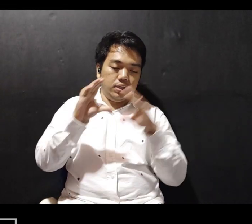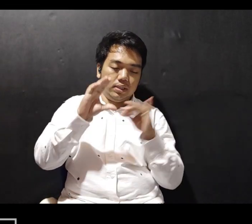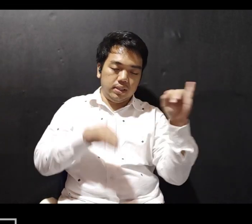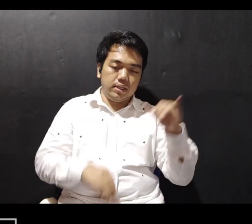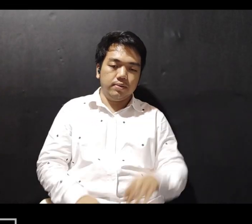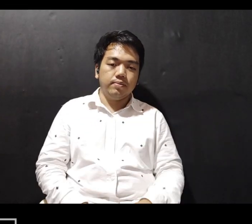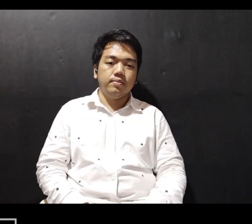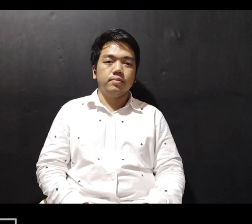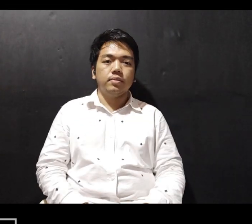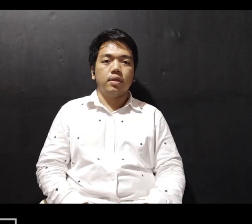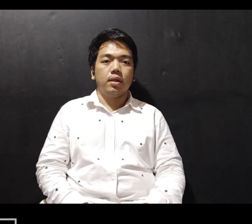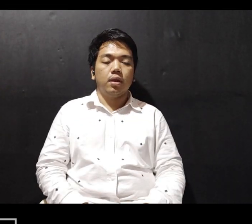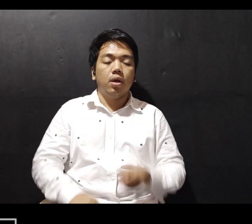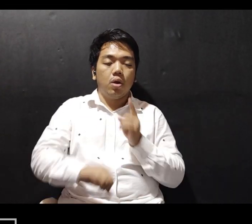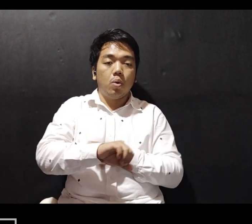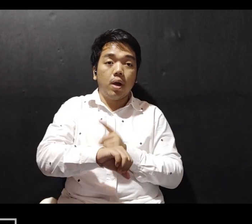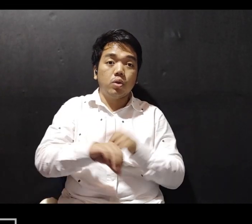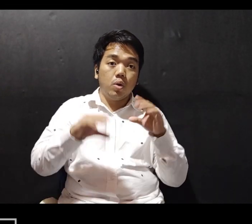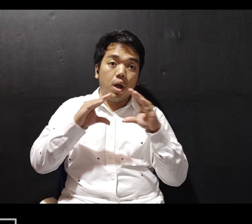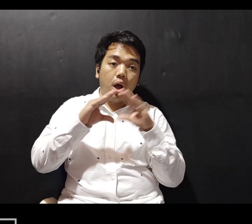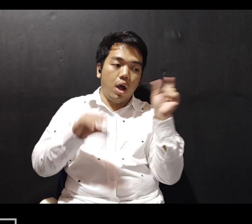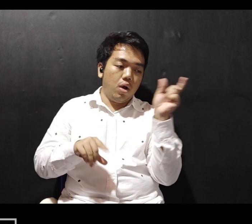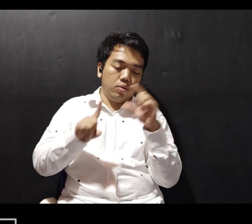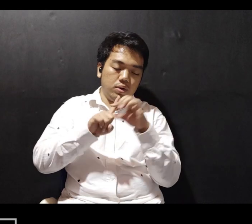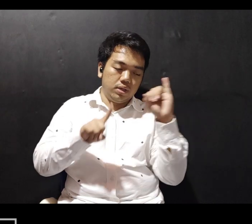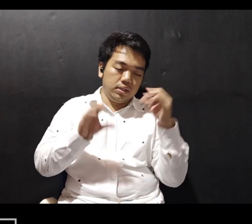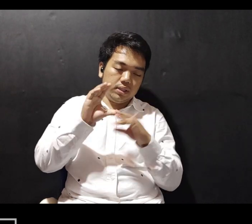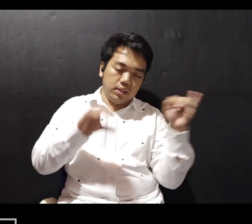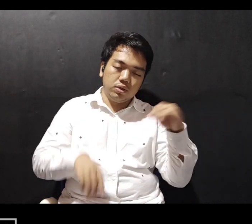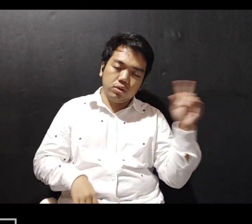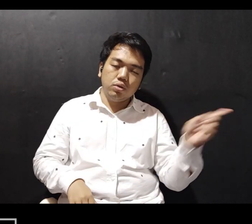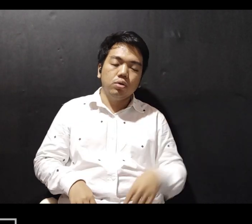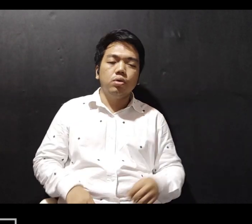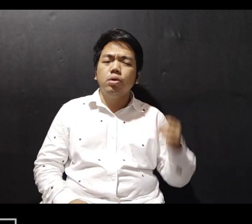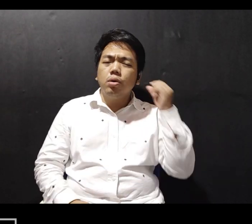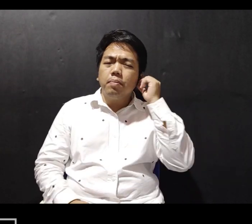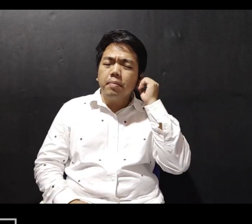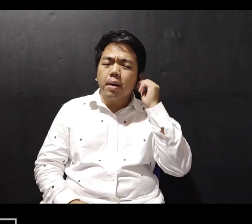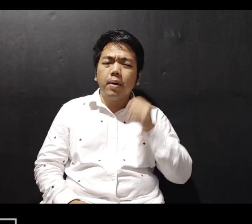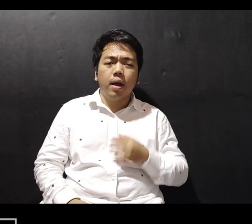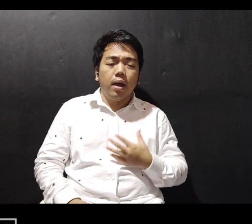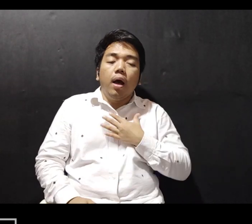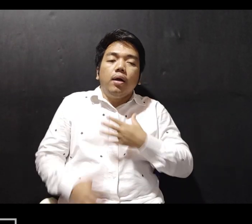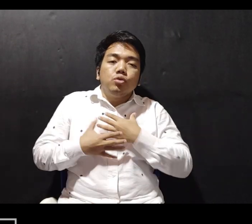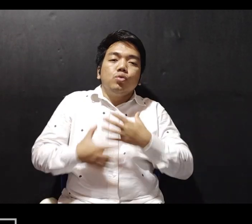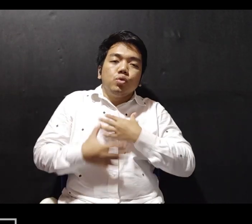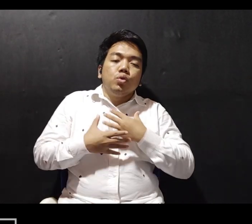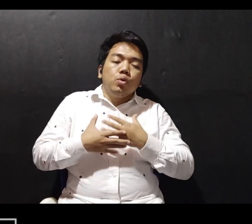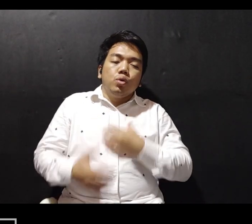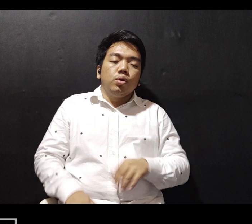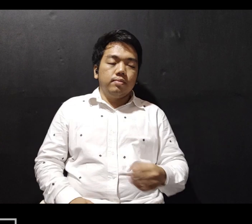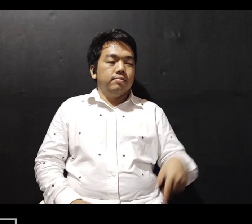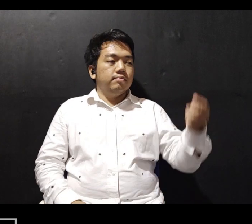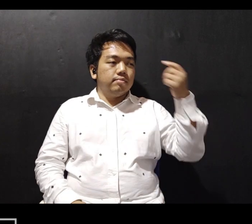di hari audisi itu, mamanya deg-degan karena dia takut jika anaknya tidak diterima, anaknya akan merasa tertolak. Dan sang